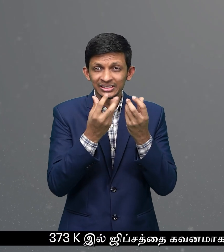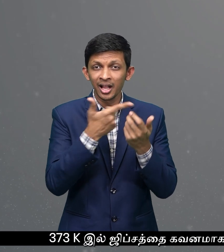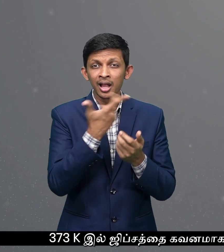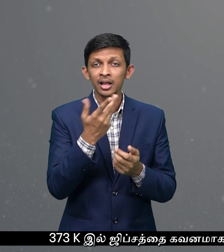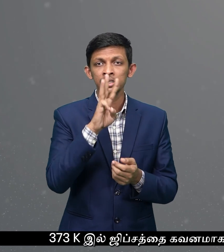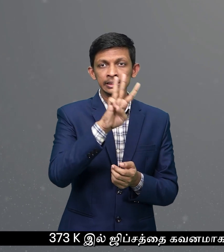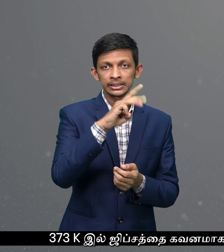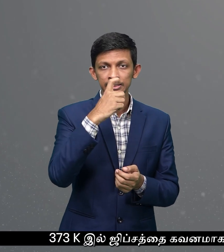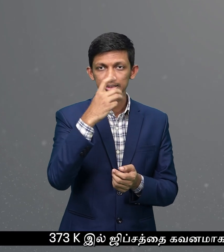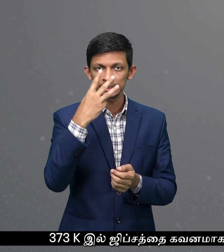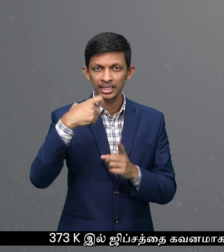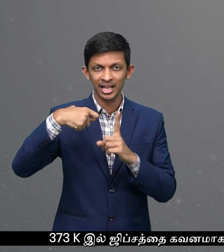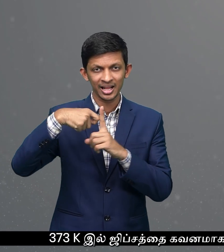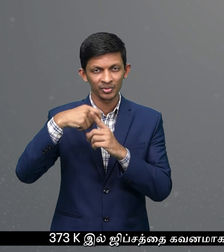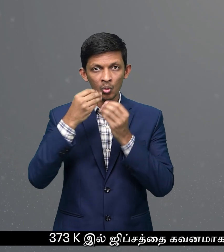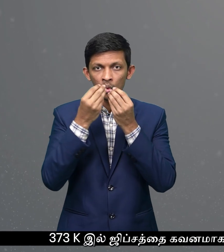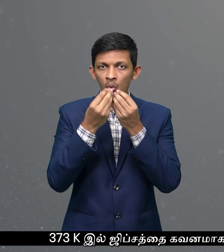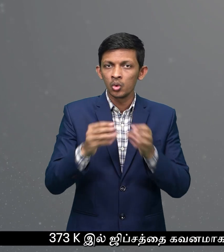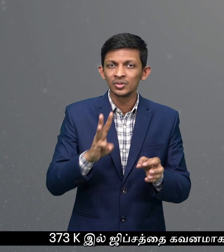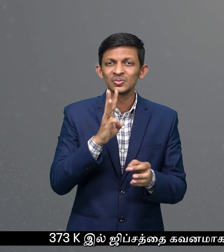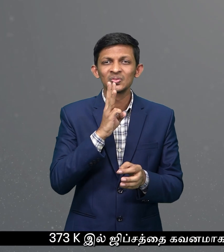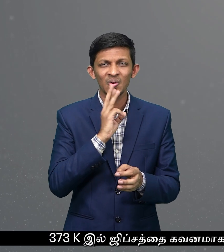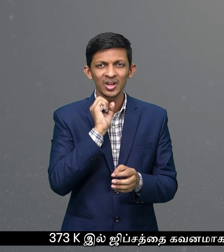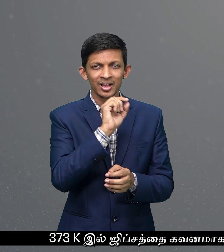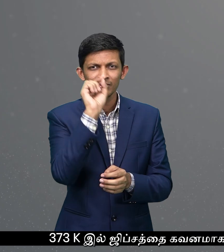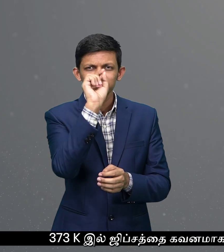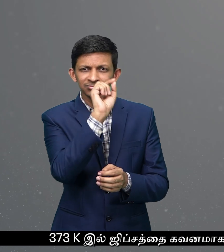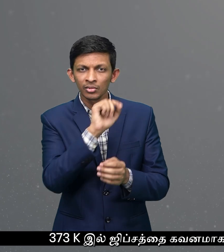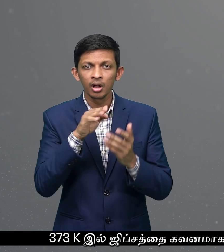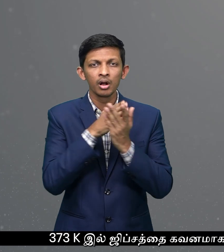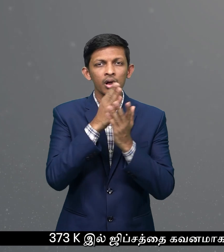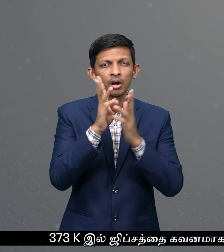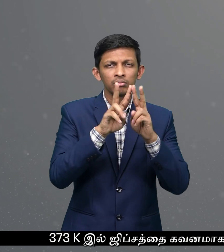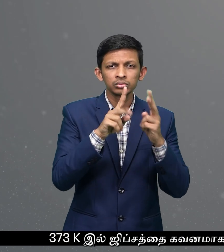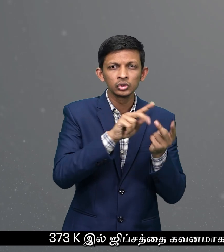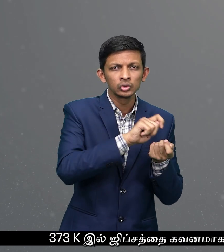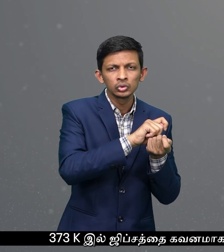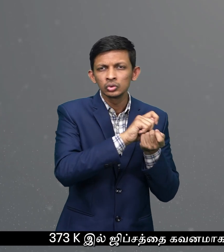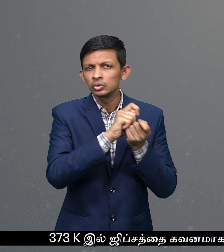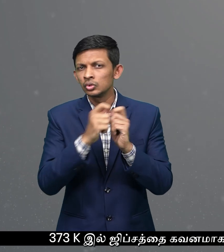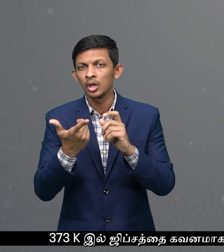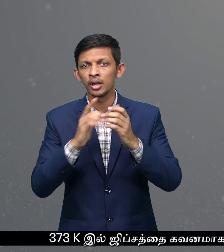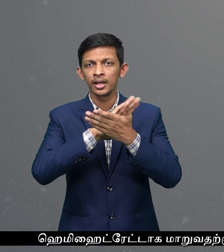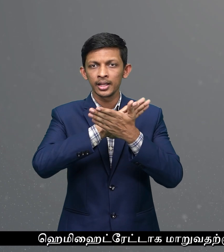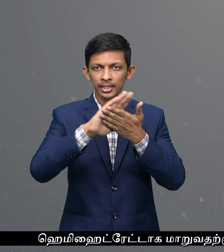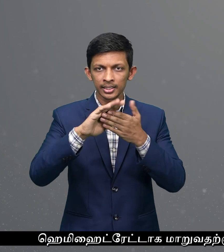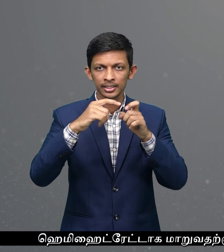373 கெல்வினில் ஜிப்சத்தை கவனமாக சூடாக்கினால் அது கால்சியம் சல்பேட்